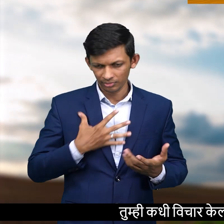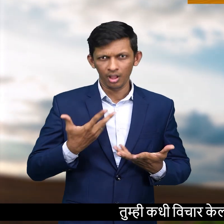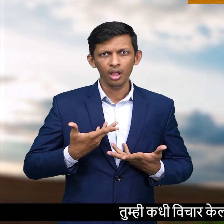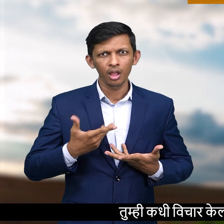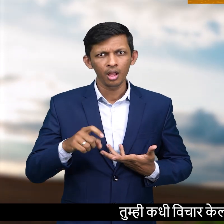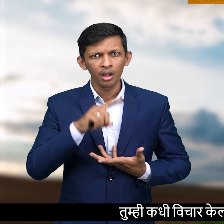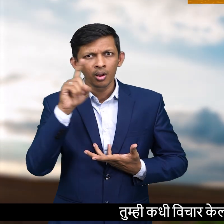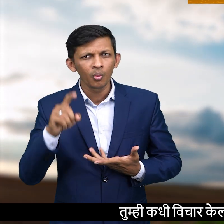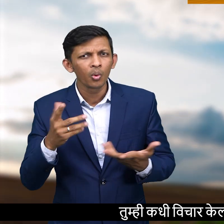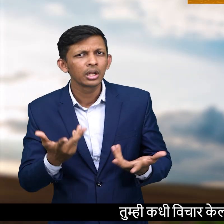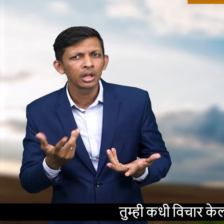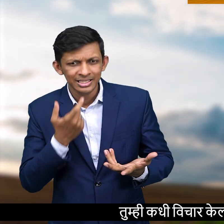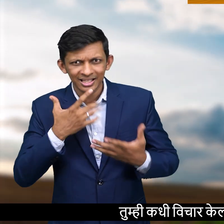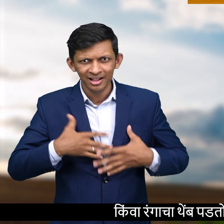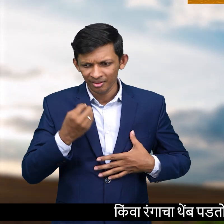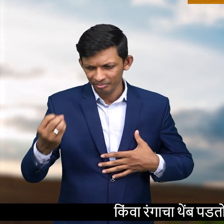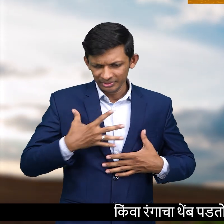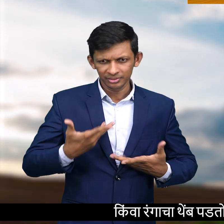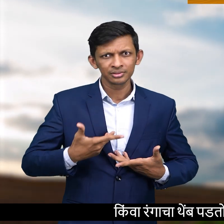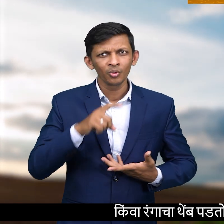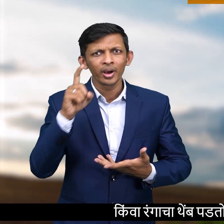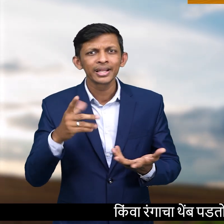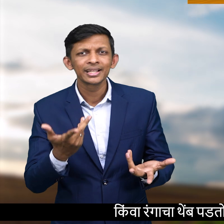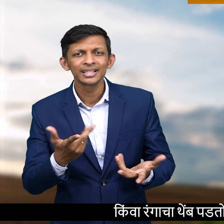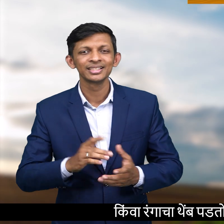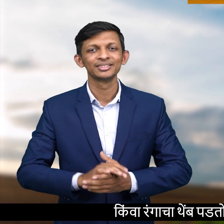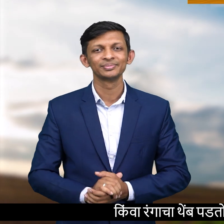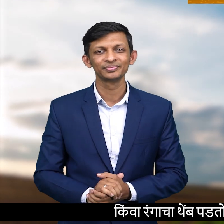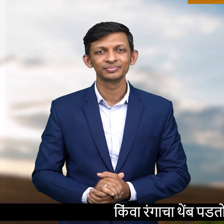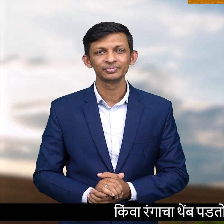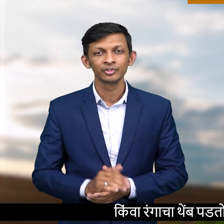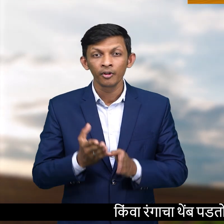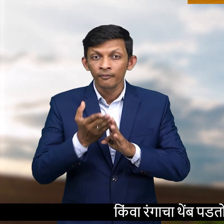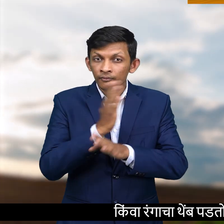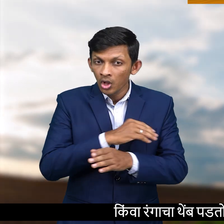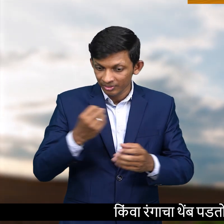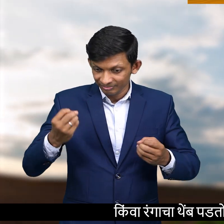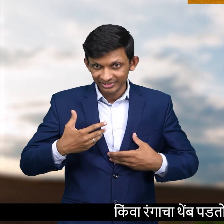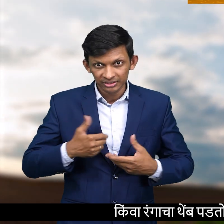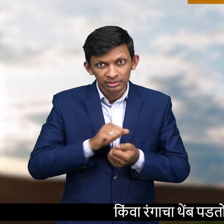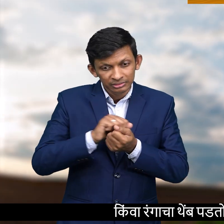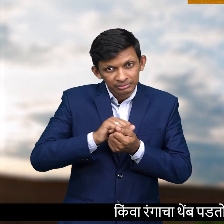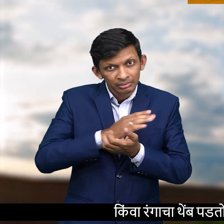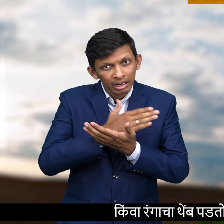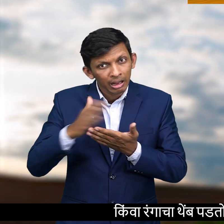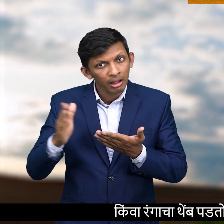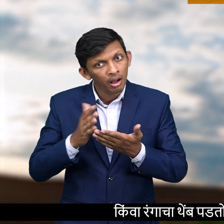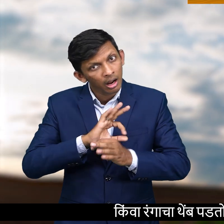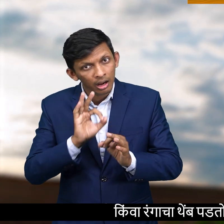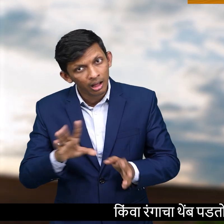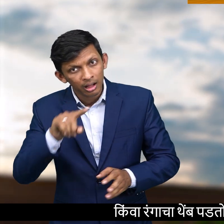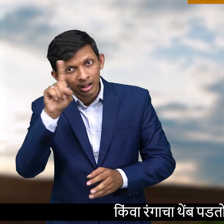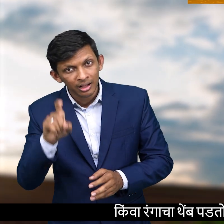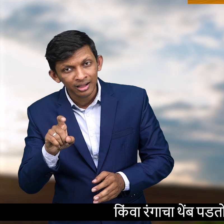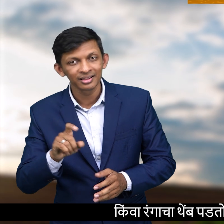की जेव्हा पांढऱ्या शर्टवर शाई किंवा रंगाचा थेंब पडतो तेव्हा काय होते? ते सहज